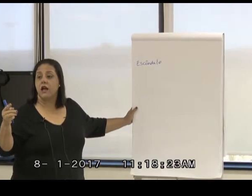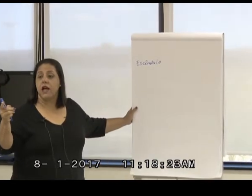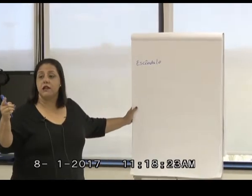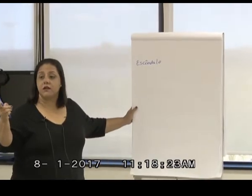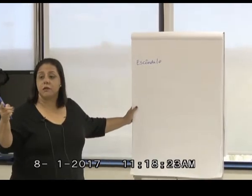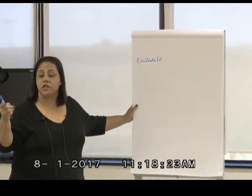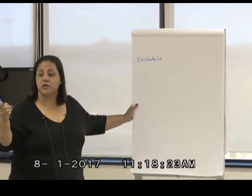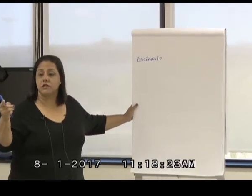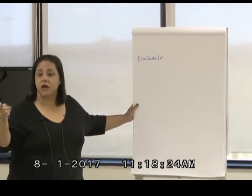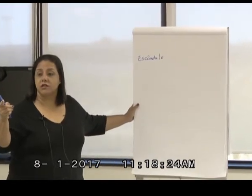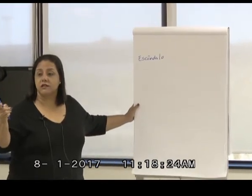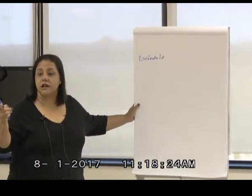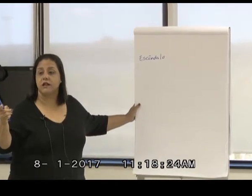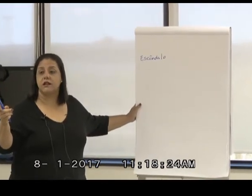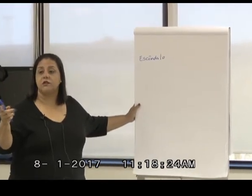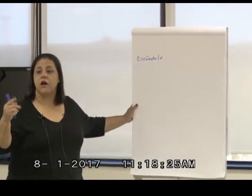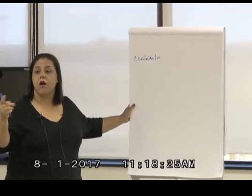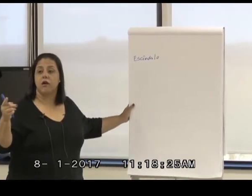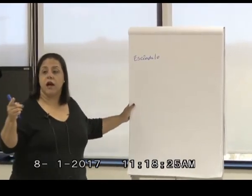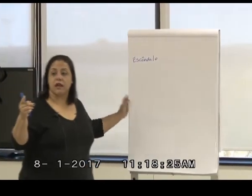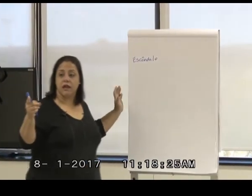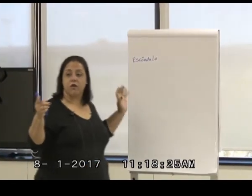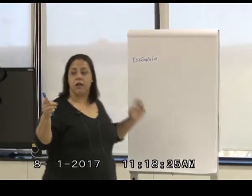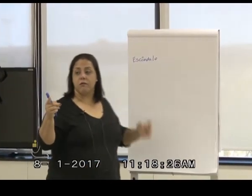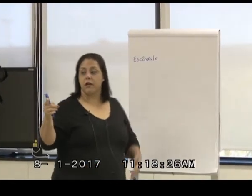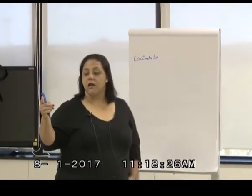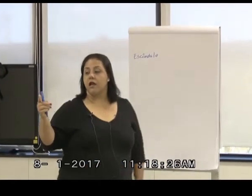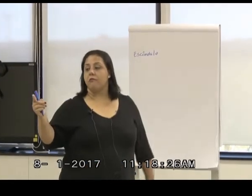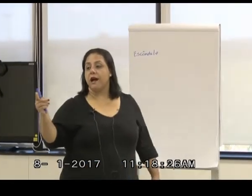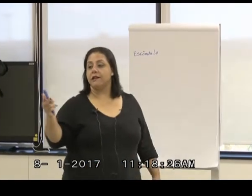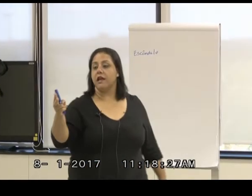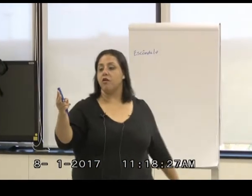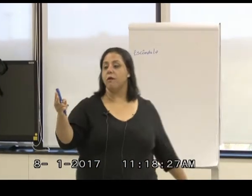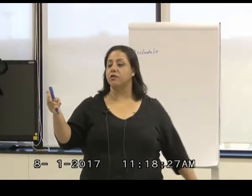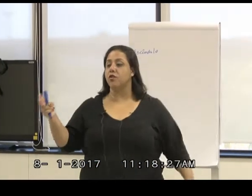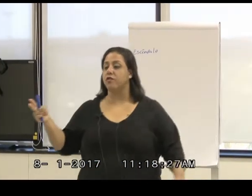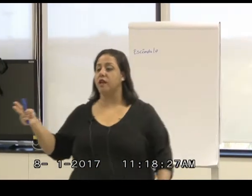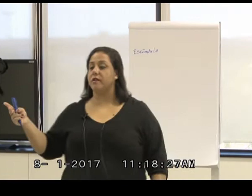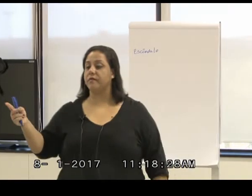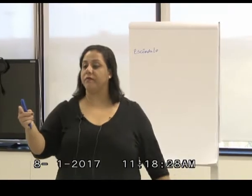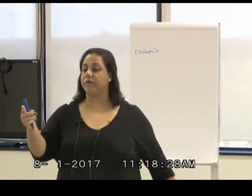Eles estão pedindo o sinal de escândalo. Aqui alguém... Mais nenhuma dúvida?